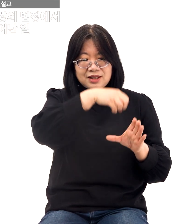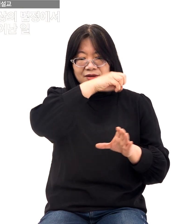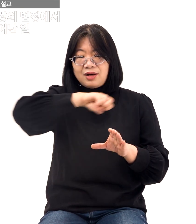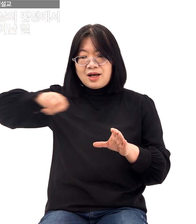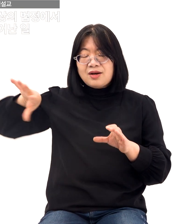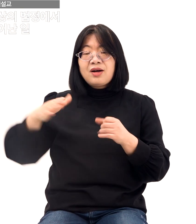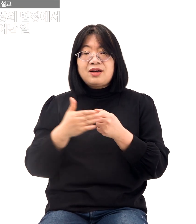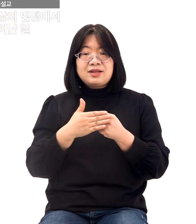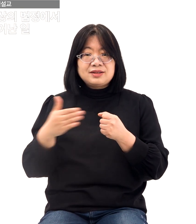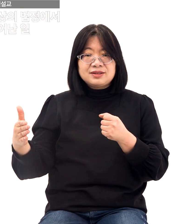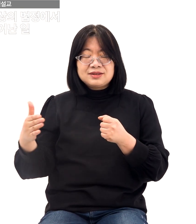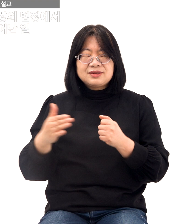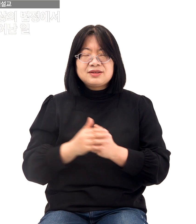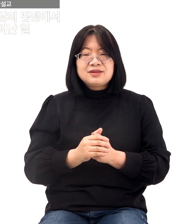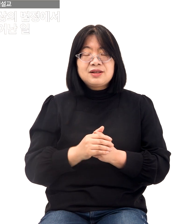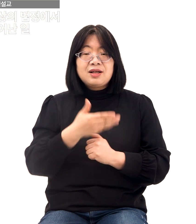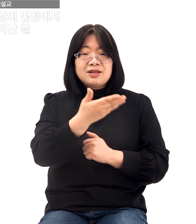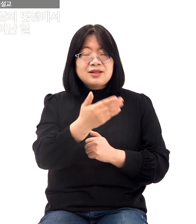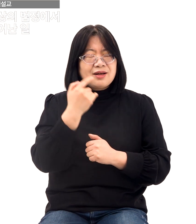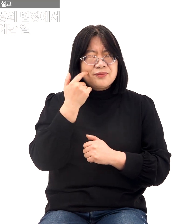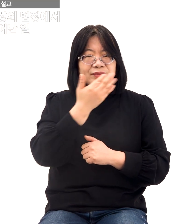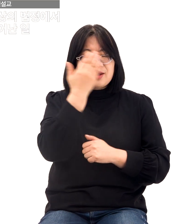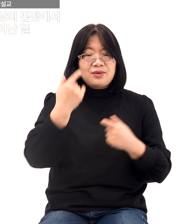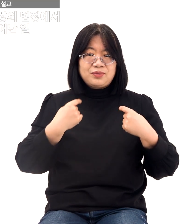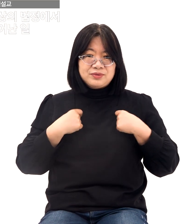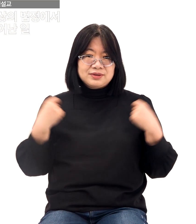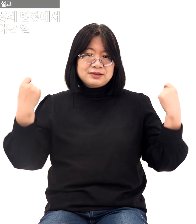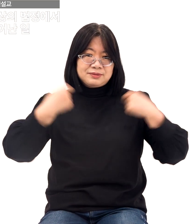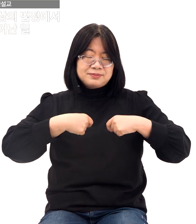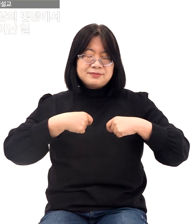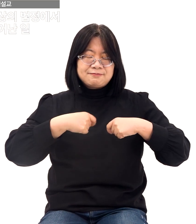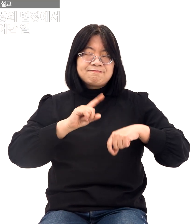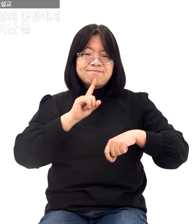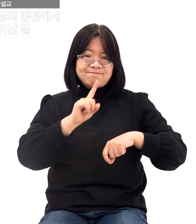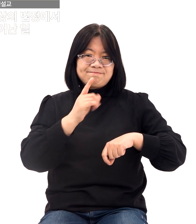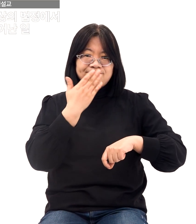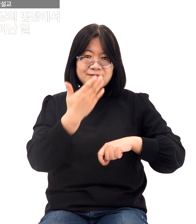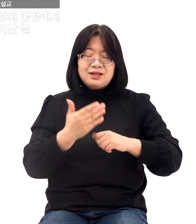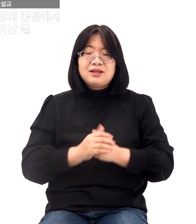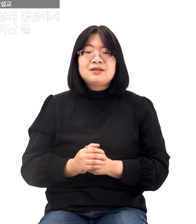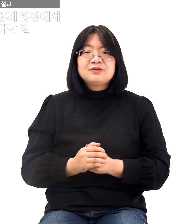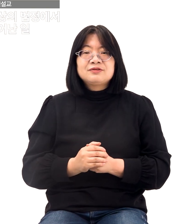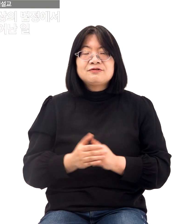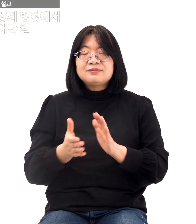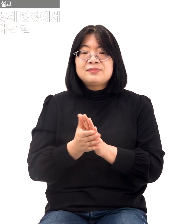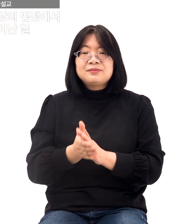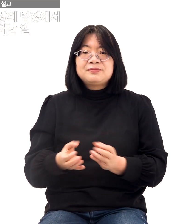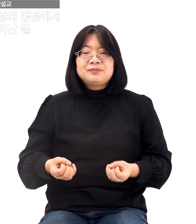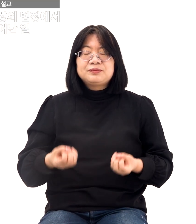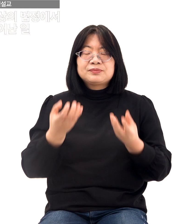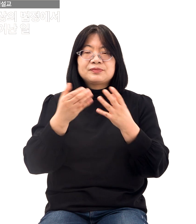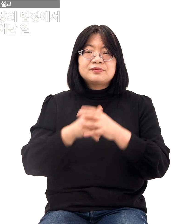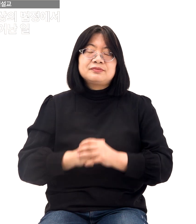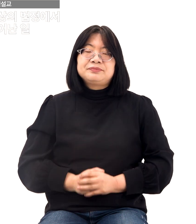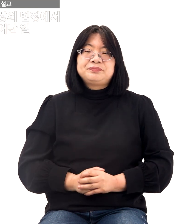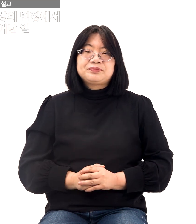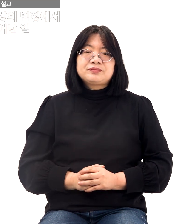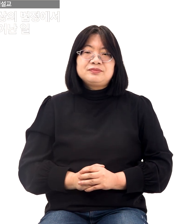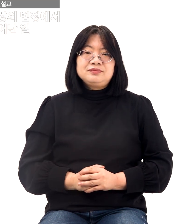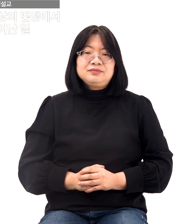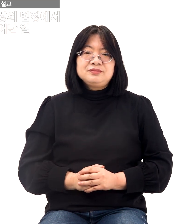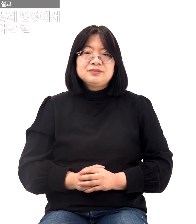버렸으니 네게 아름다운 옷을 입히리라 하시기로. 할렐루야.